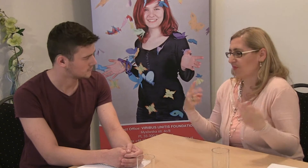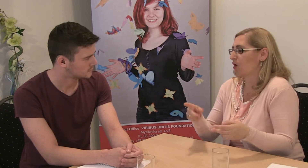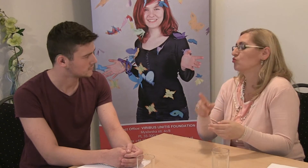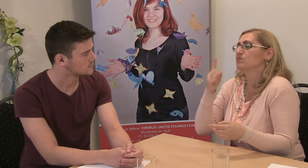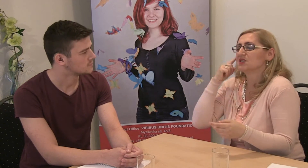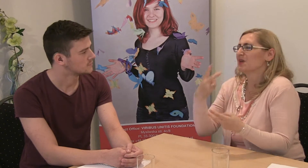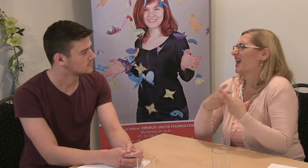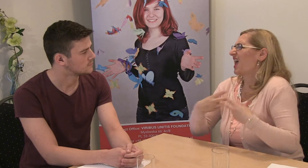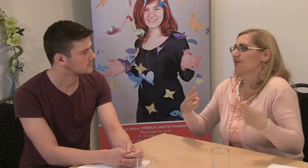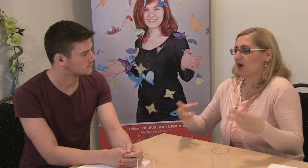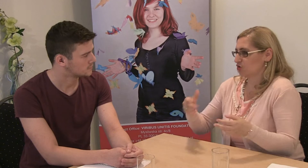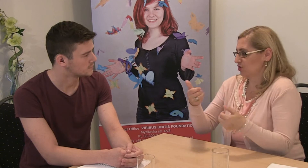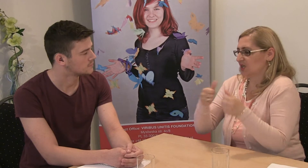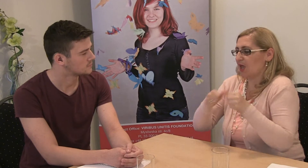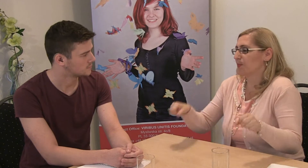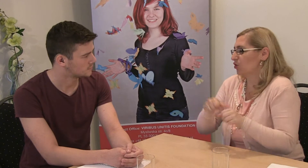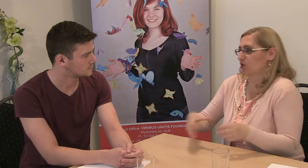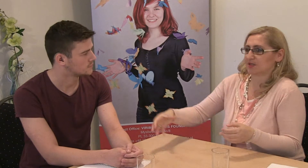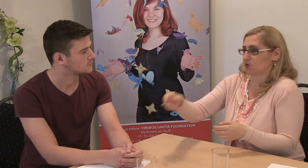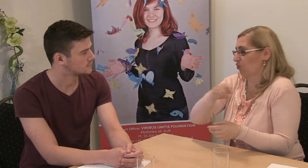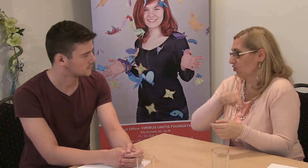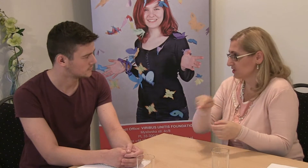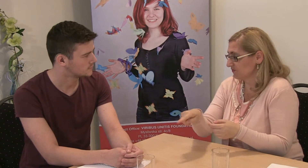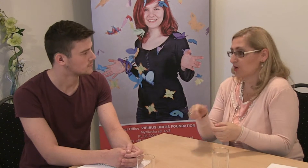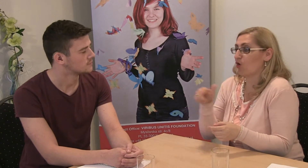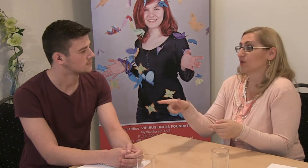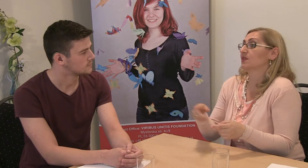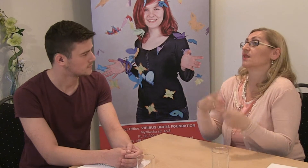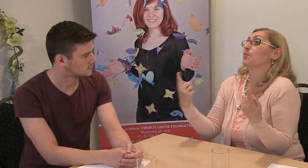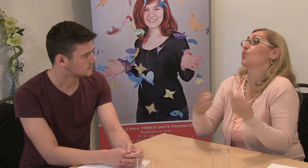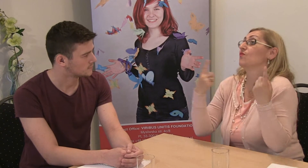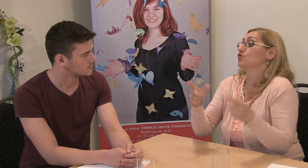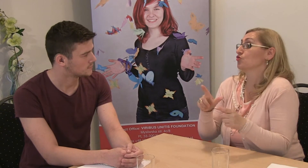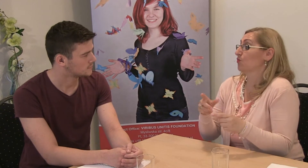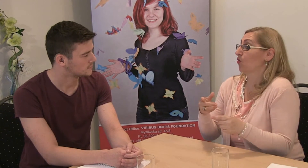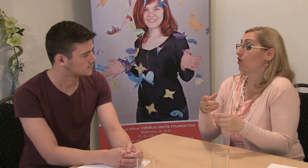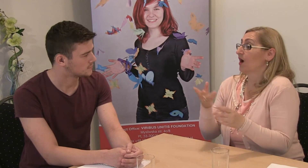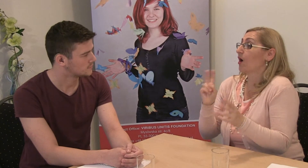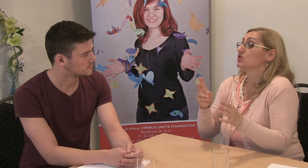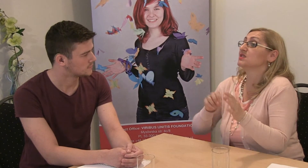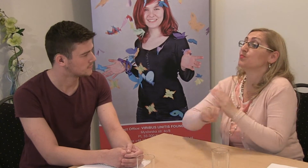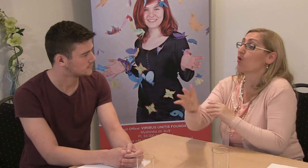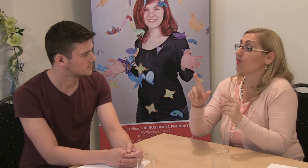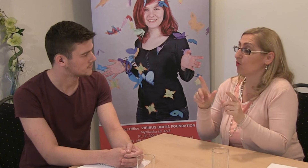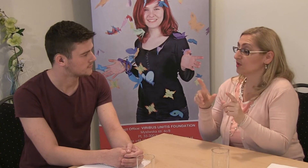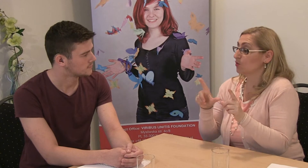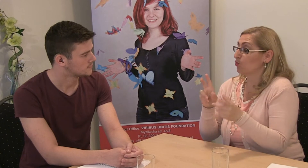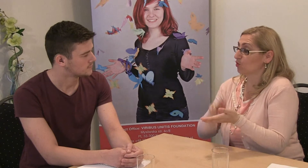i da se uključi znakovni jezik u obrazovanje. To je najvažnije, to je prvenstveno. Da promovišemo kako se